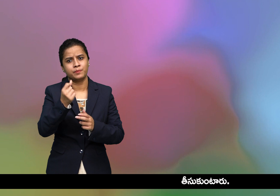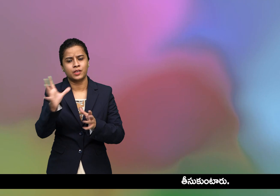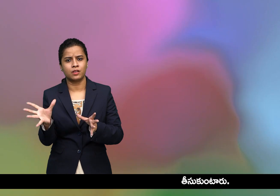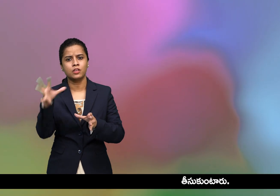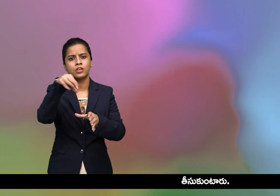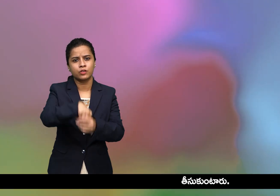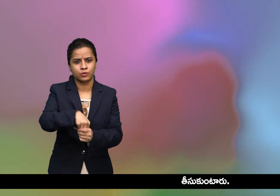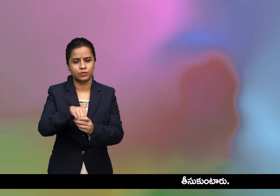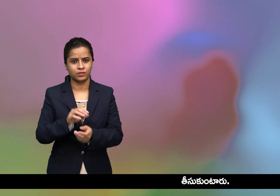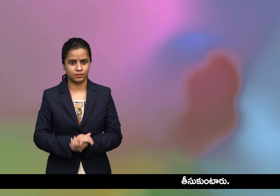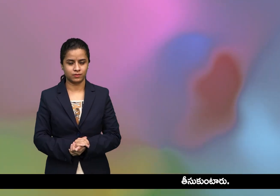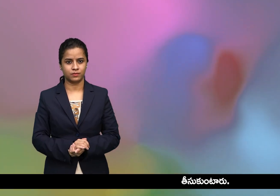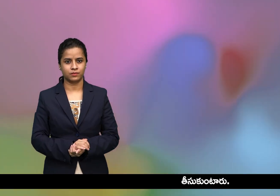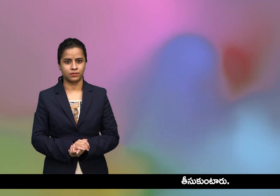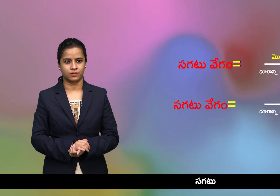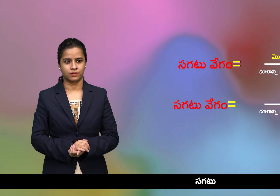తీసుకుంటారు.